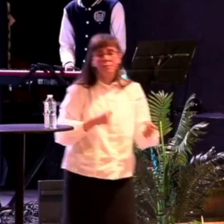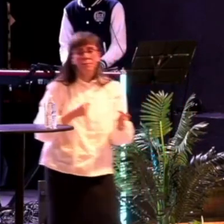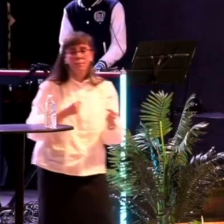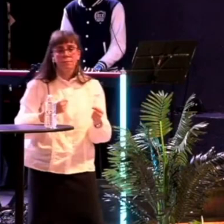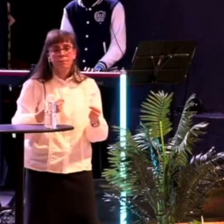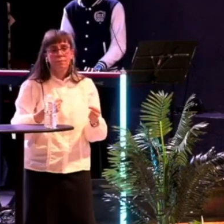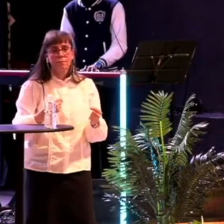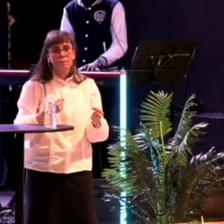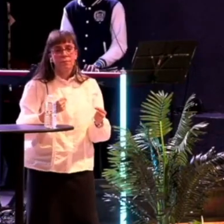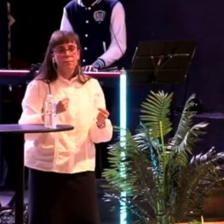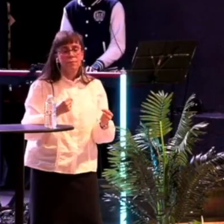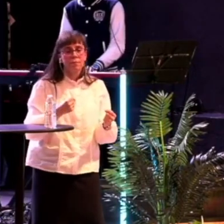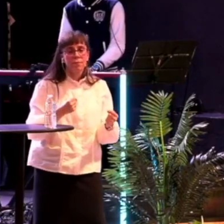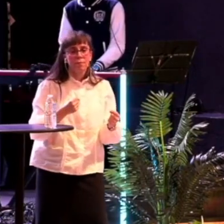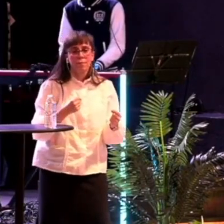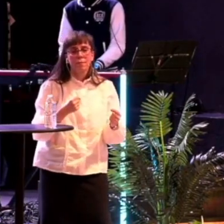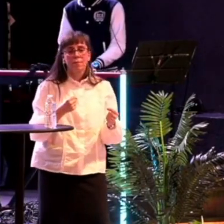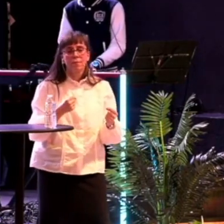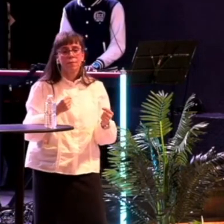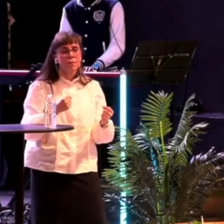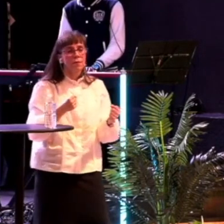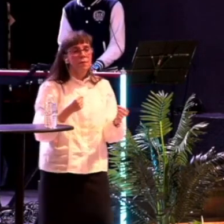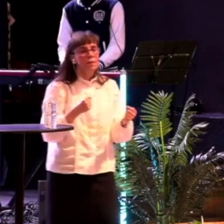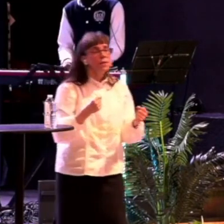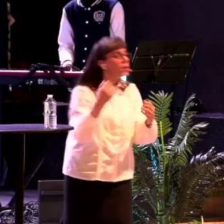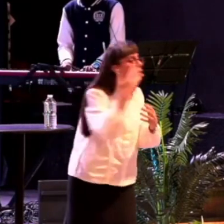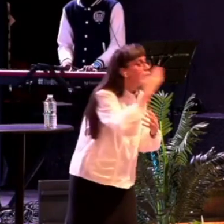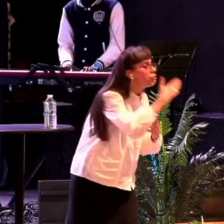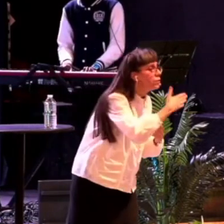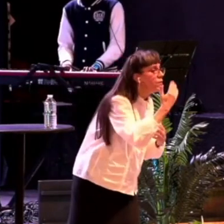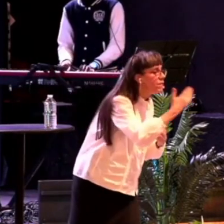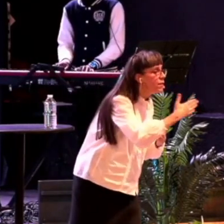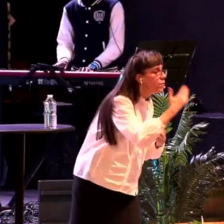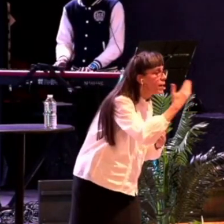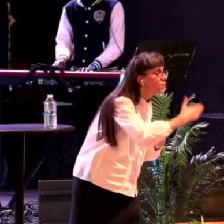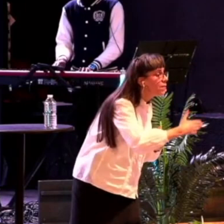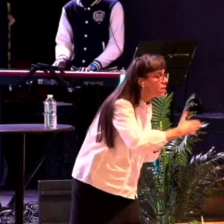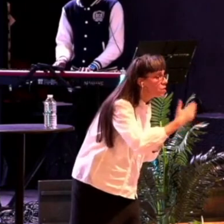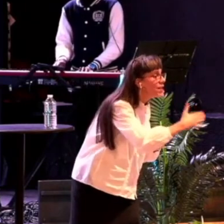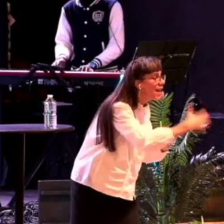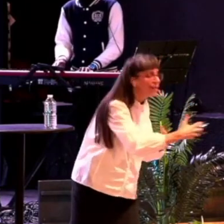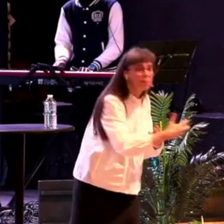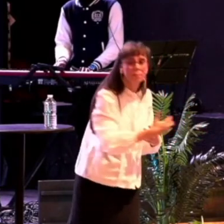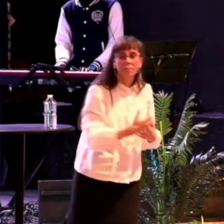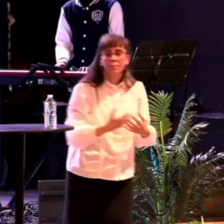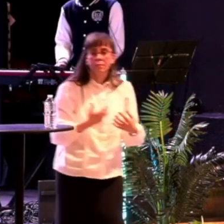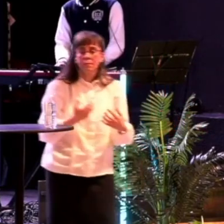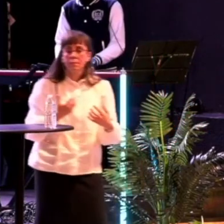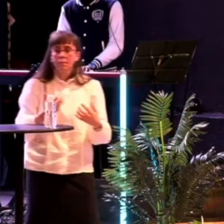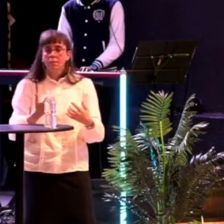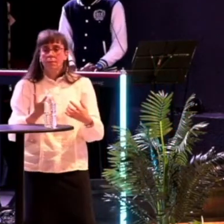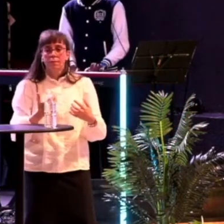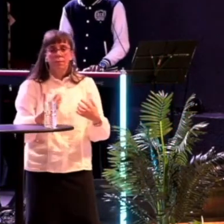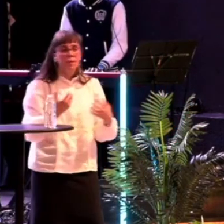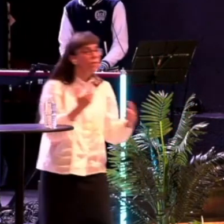C'est pour ça que Dieu ne pouvait pas révéler le plan de la rédemption qu'il avait au monde. Parce que si les puissants des ténèbres